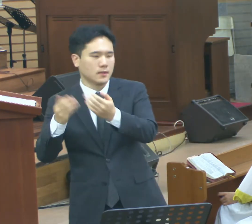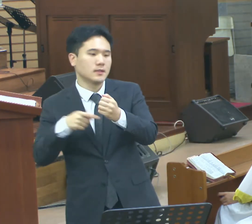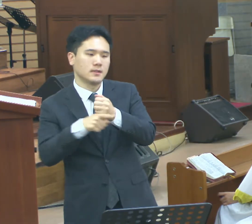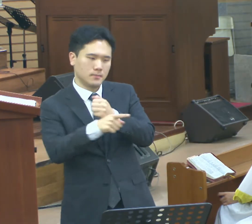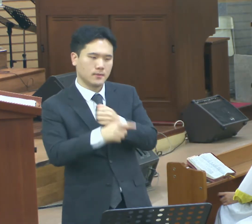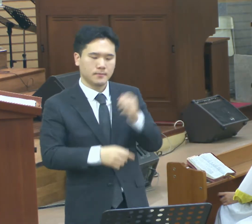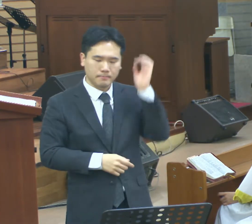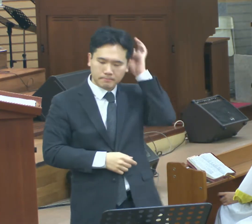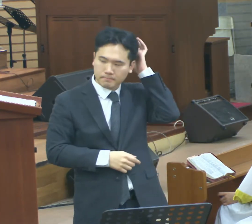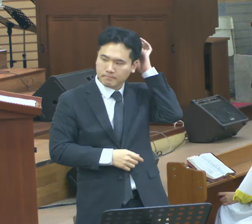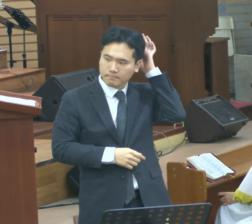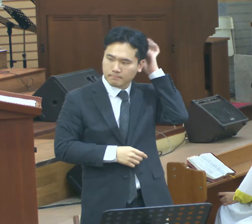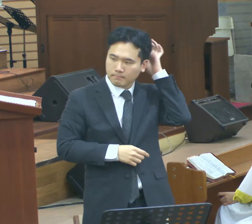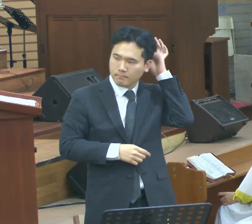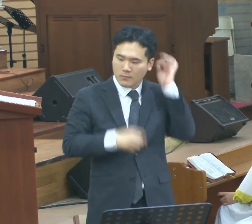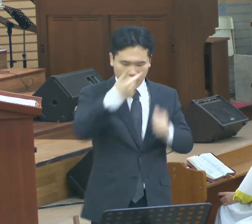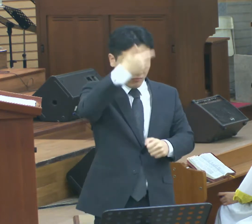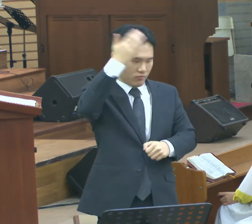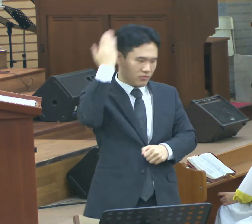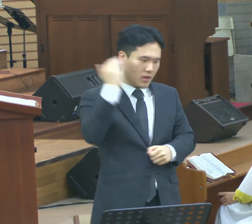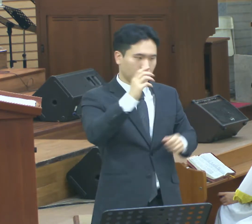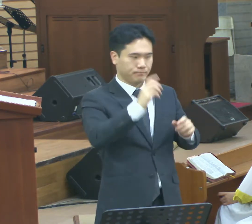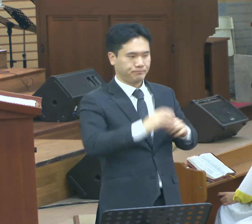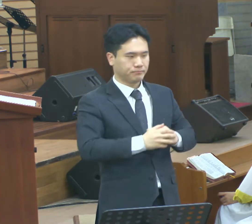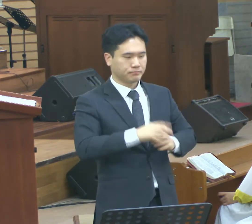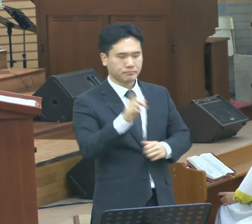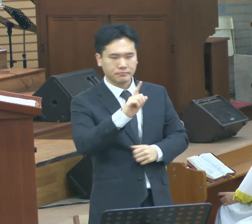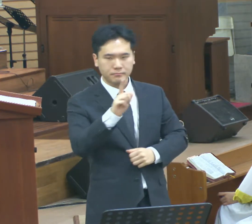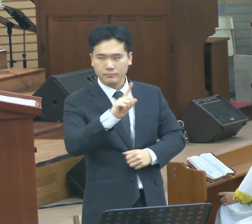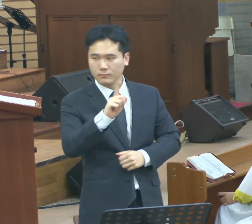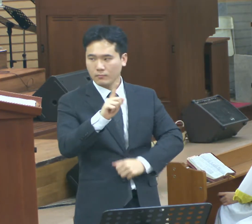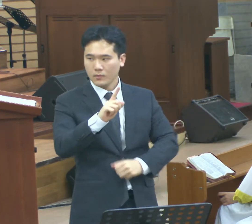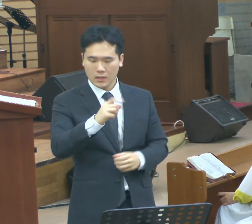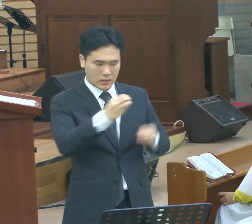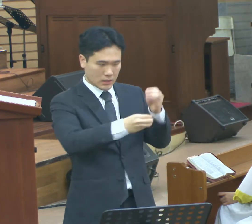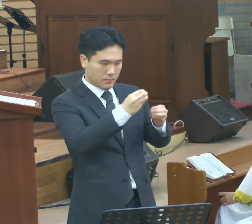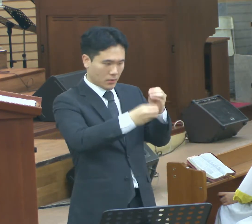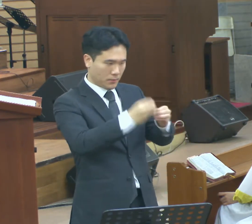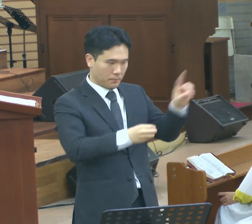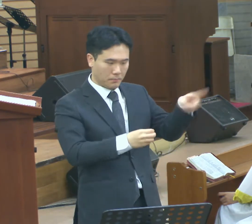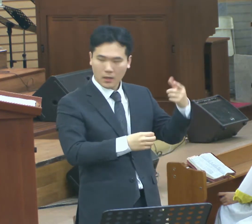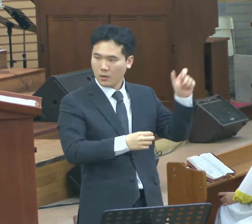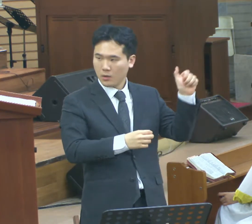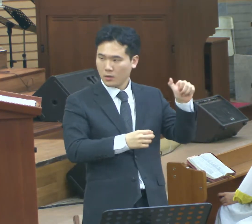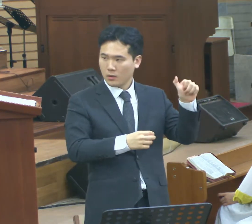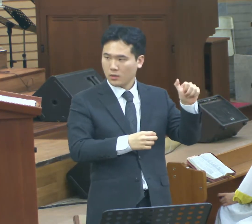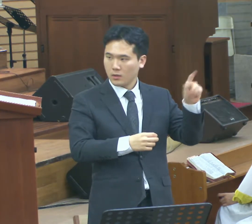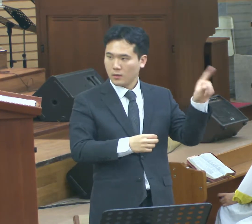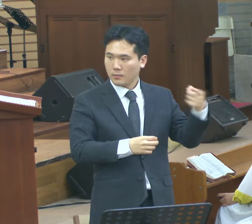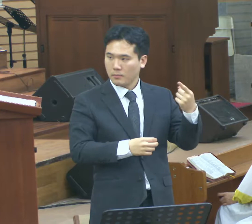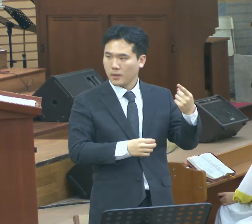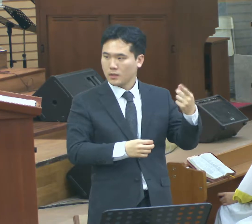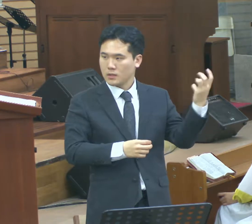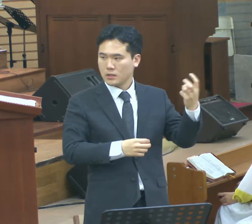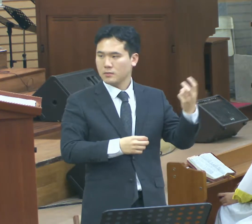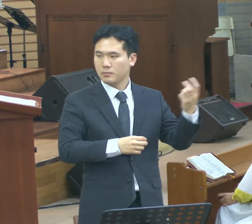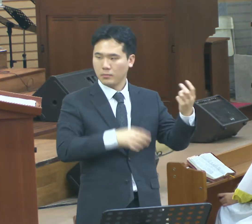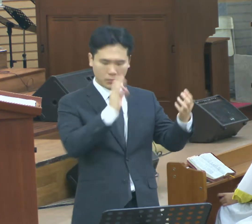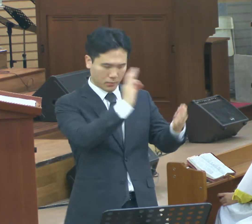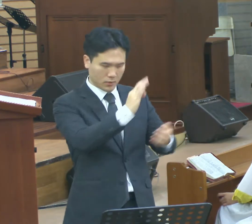옷이 나오는데 시편 132편에 의를 옷 입고 이런 표현이 있거든요. 신약에